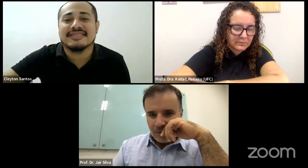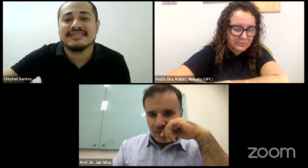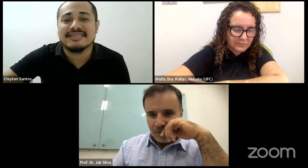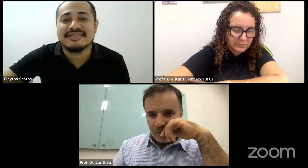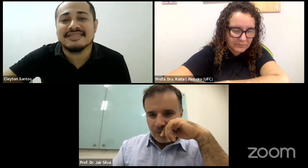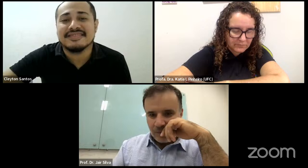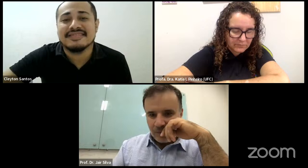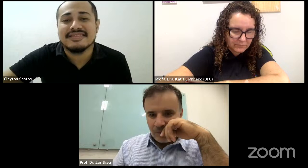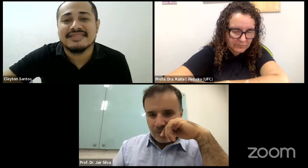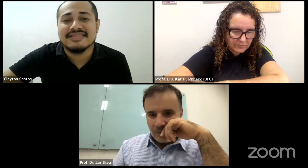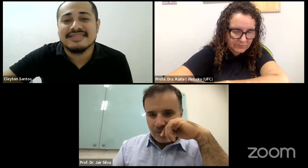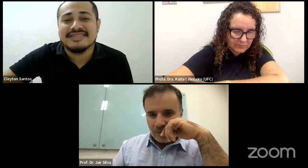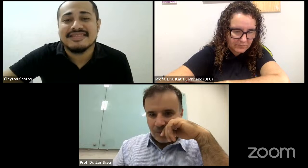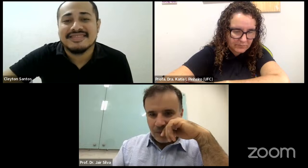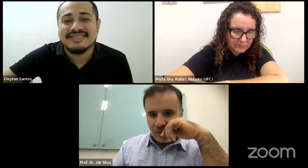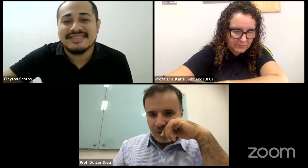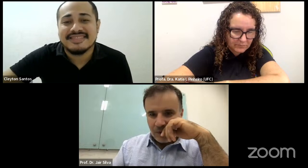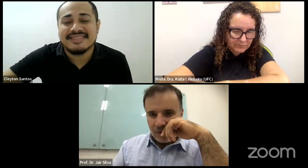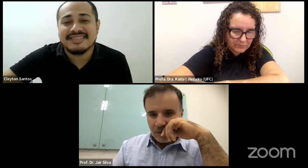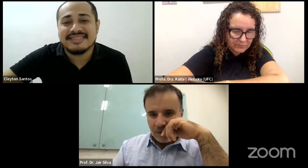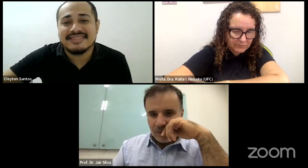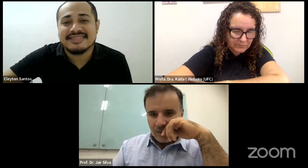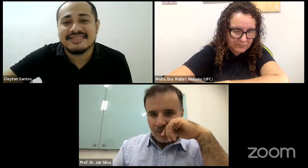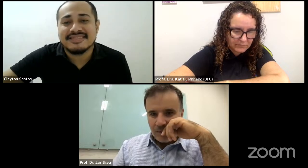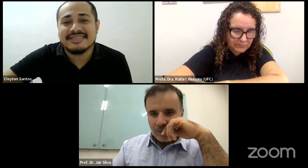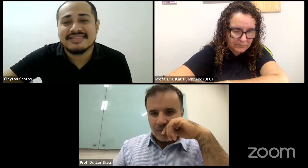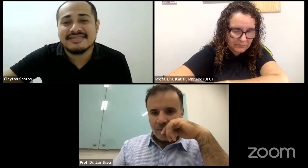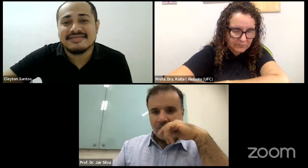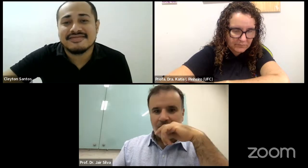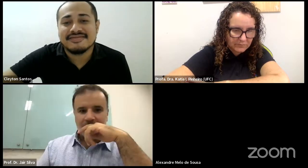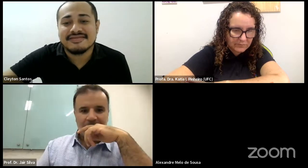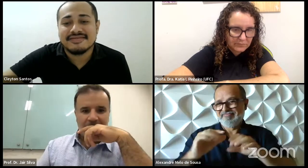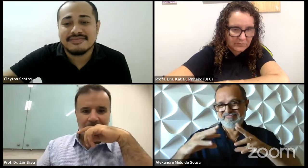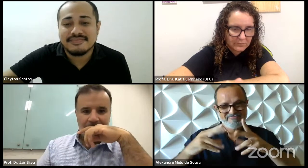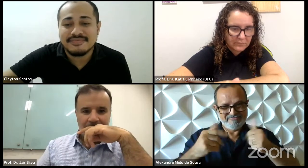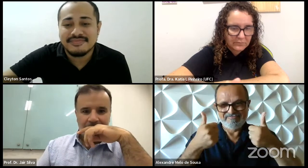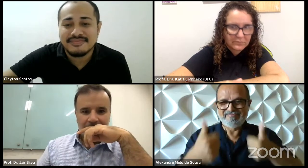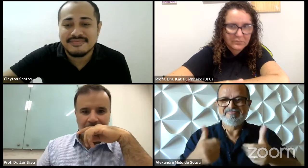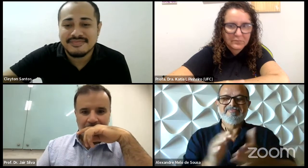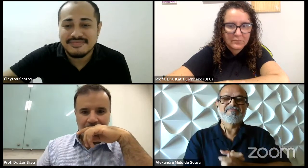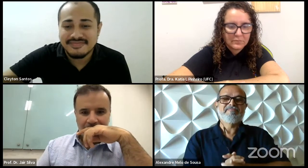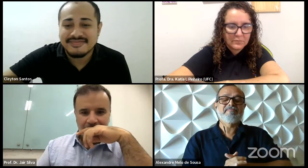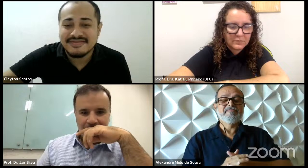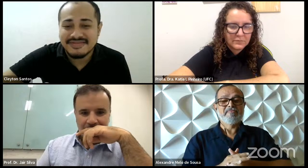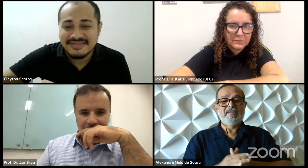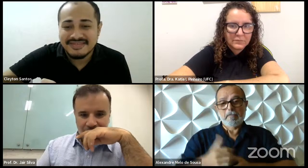E vamos fazer alguns apontamentos, né? Na área da linguística.